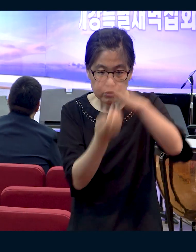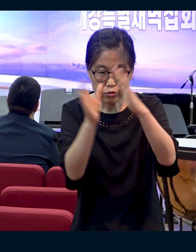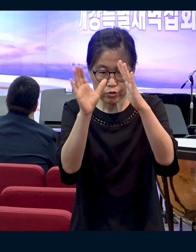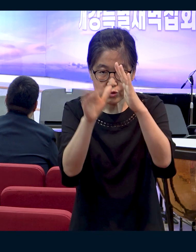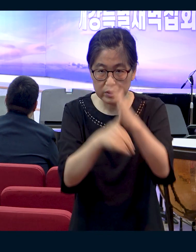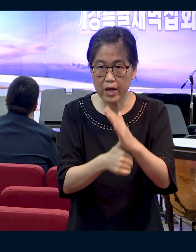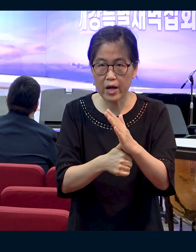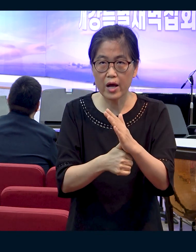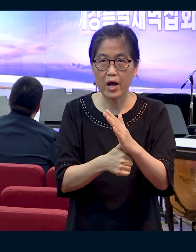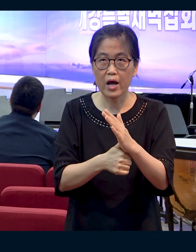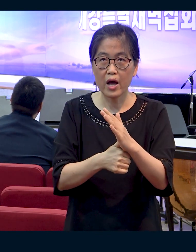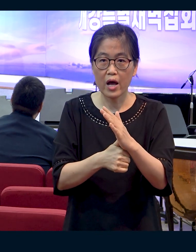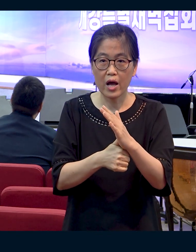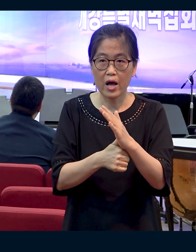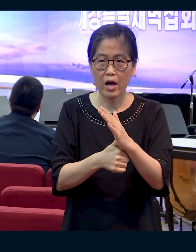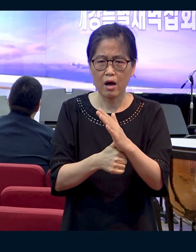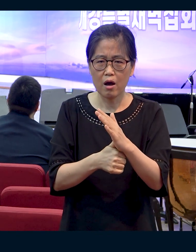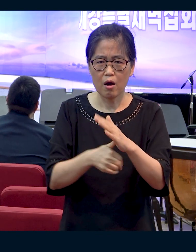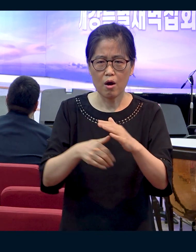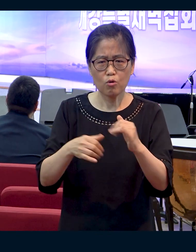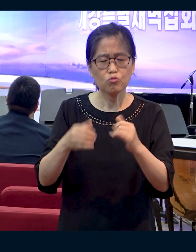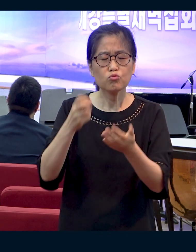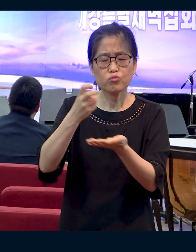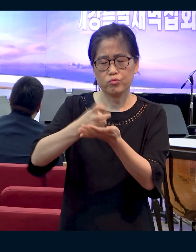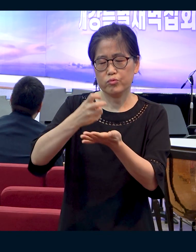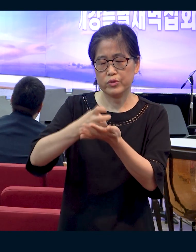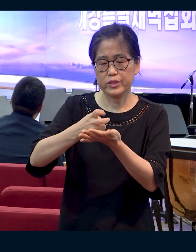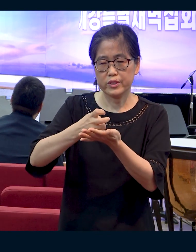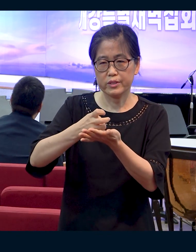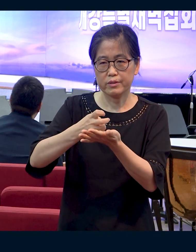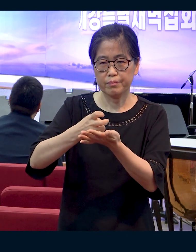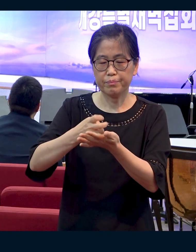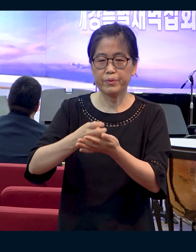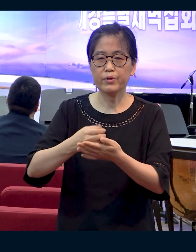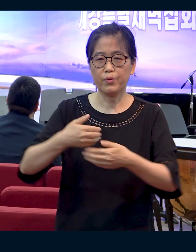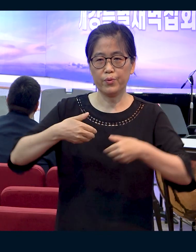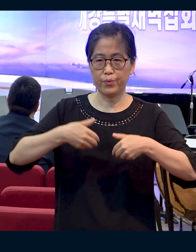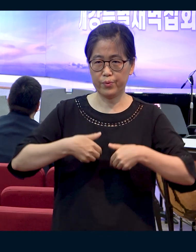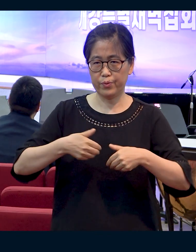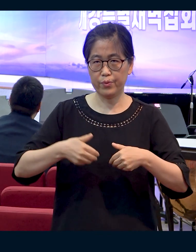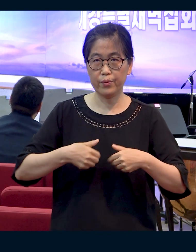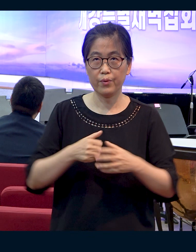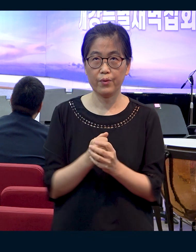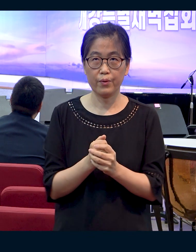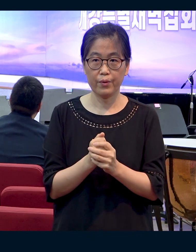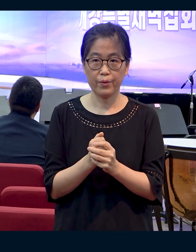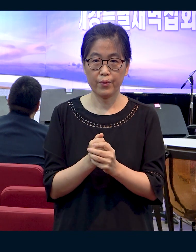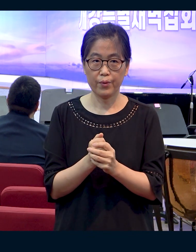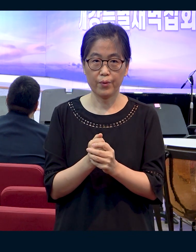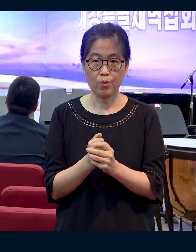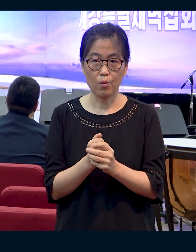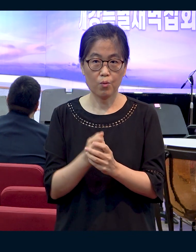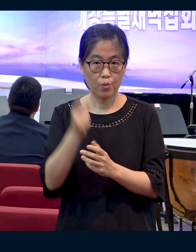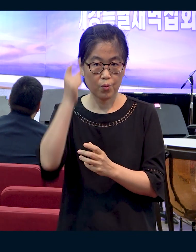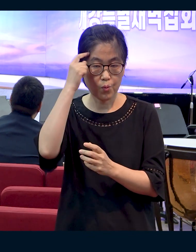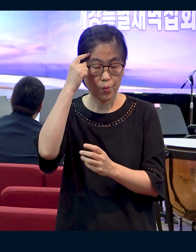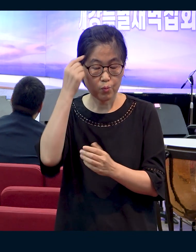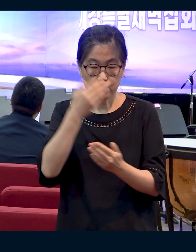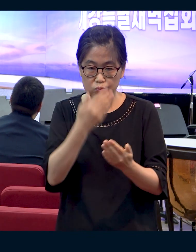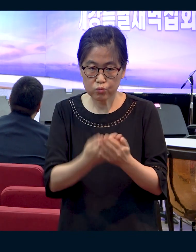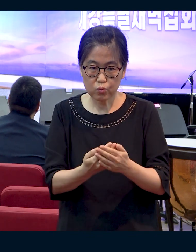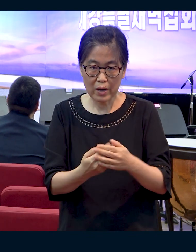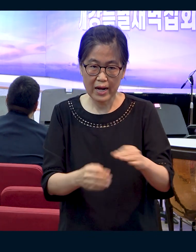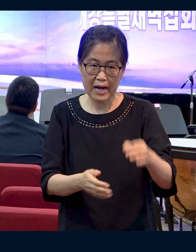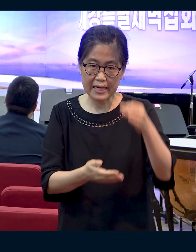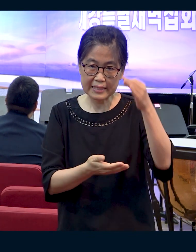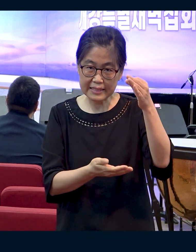게 우리의 공동체 아닙니까? 그냥 사는 것 같으면 좀 달라요. 하지만 우리는 그냥 사는 것이 아니라 정말 중요한 가치를 지향하잖아요. 그런 게 지켜야